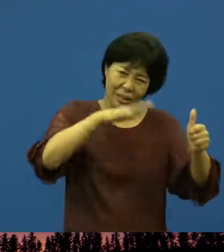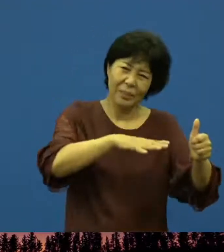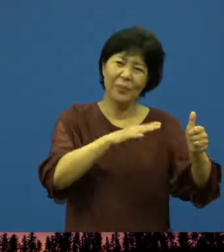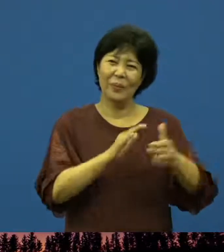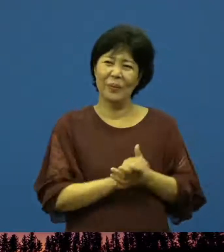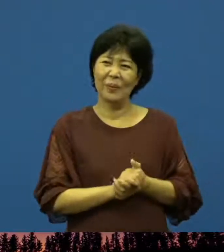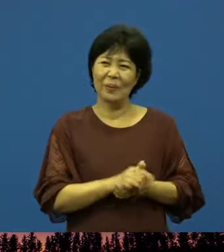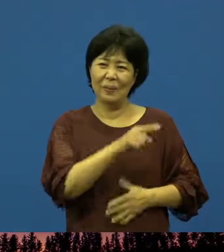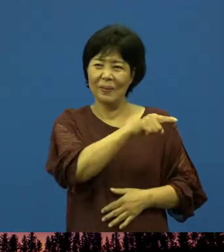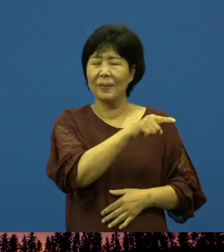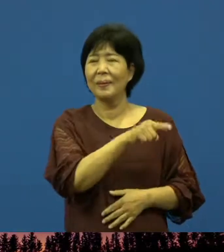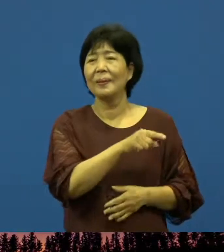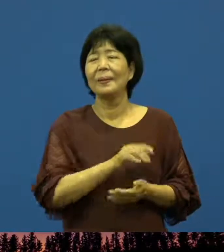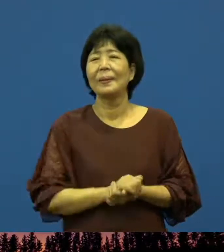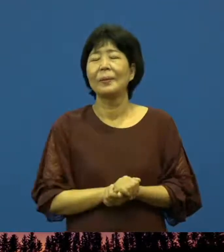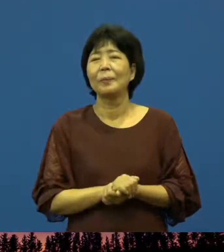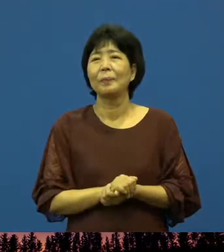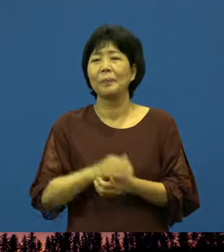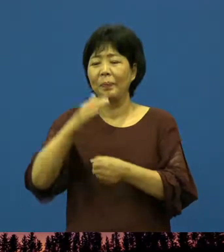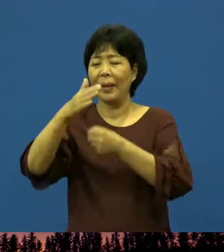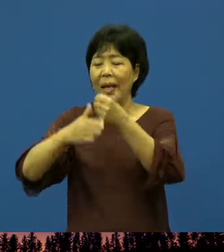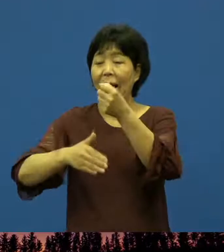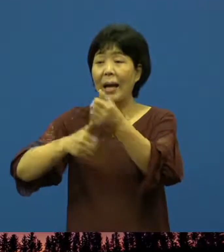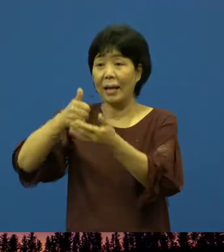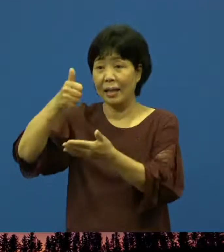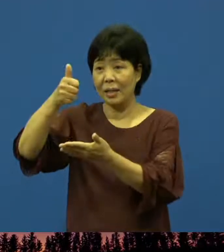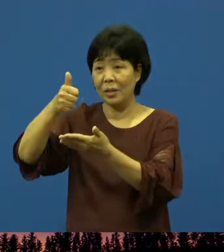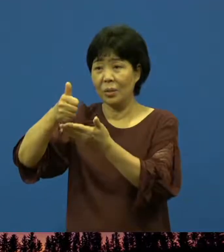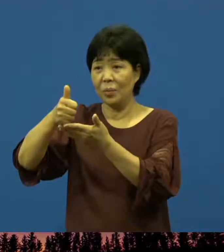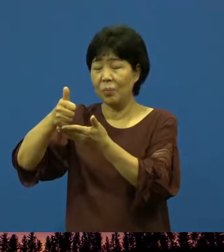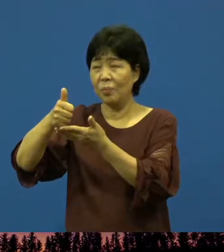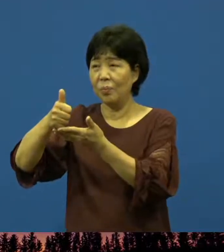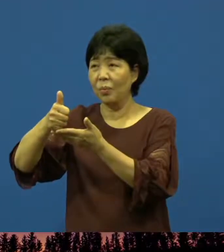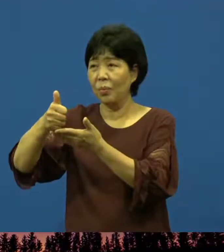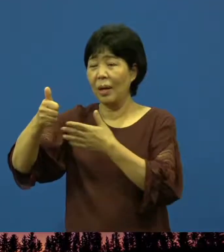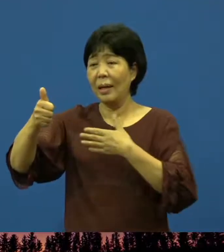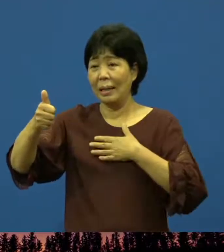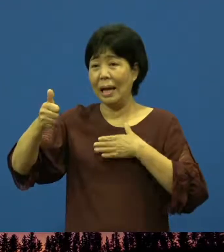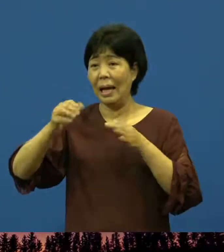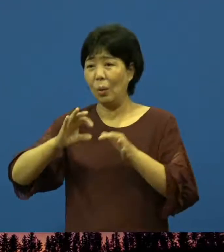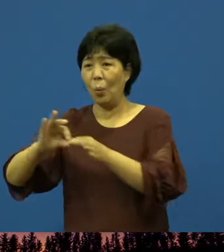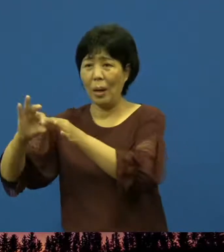하나님과의 관계가 추상적이면 우리의 신앙은 언제든지 격결로 빠질 수 있어요.